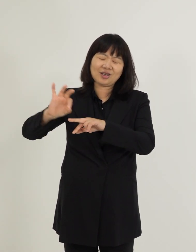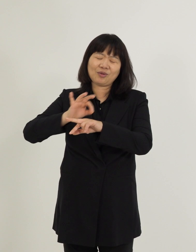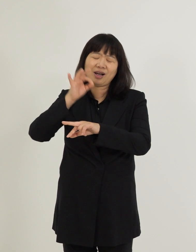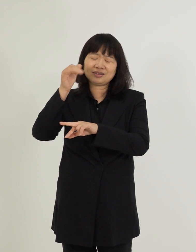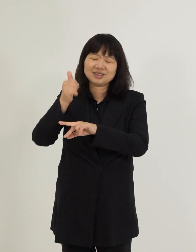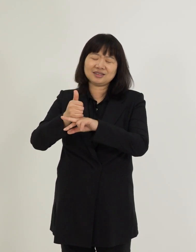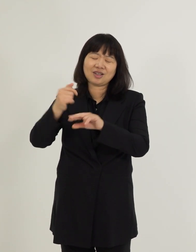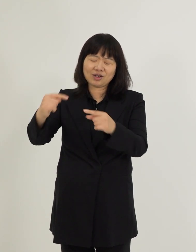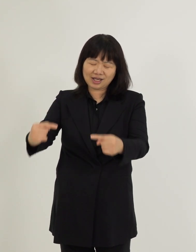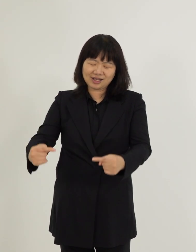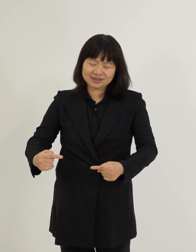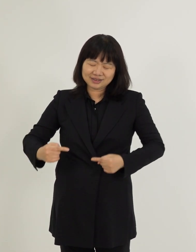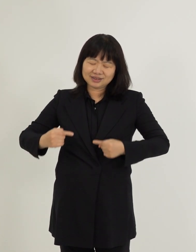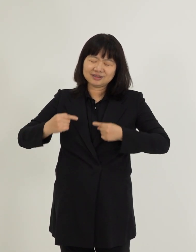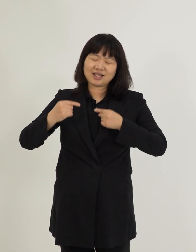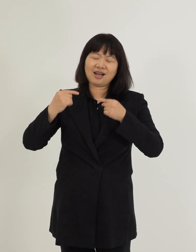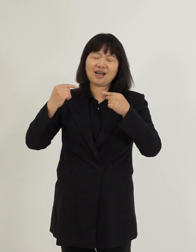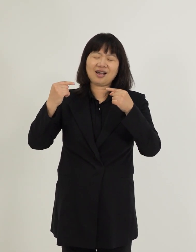영광의 왕